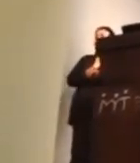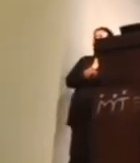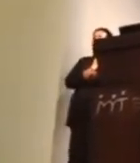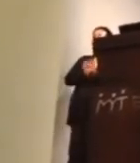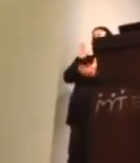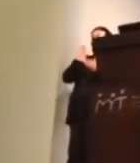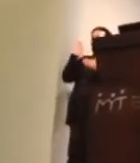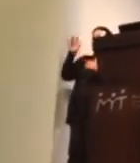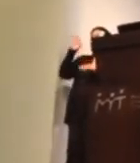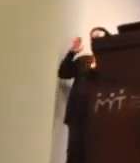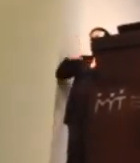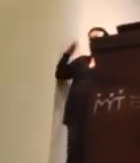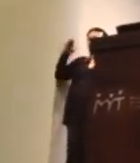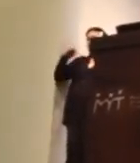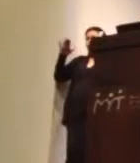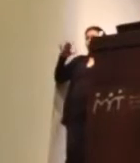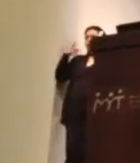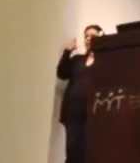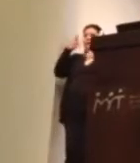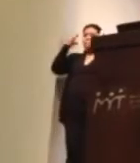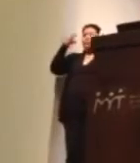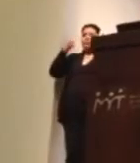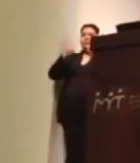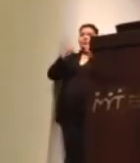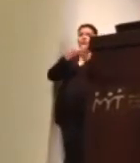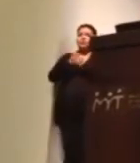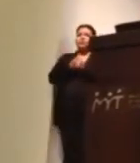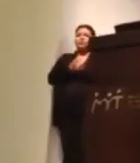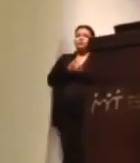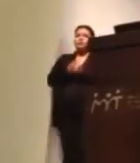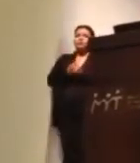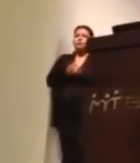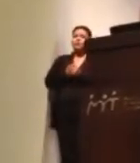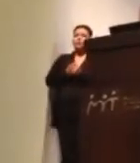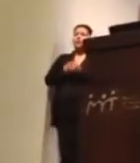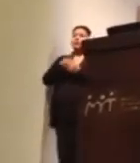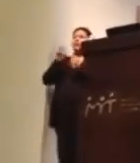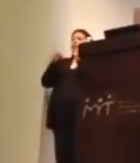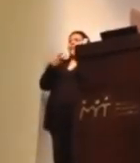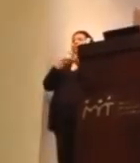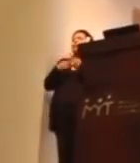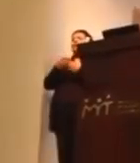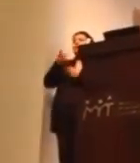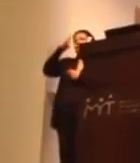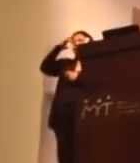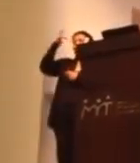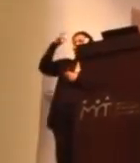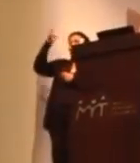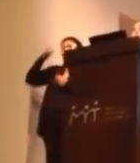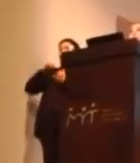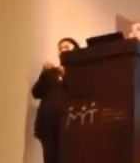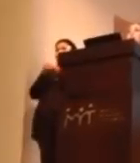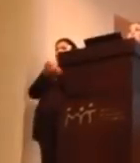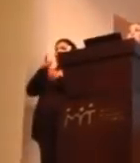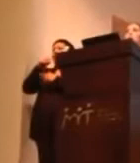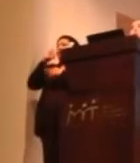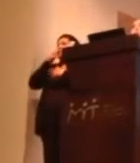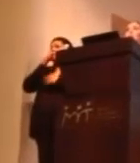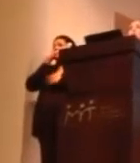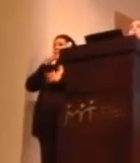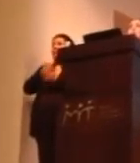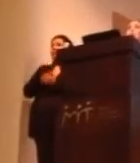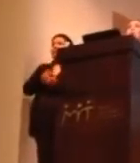Parece a veces que está como que se va en sus ensoñaciones. Son niños que de